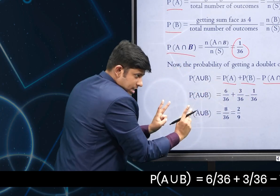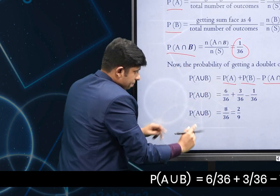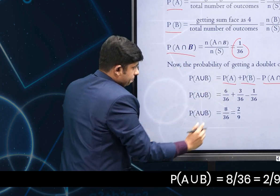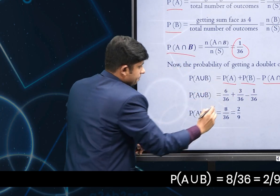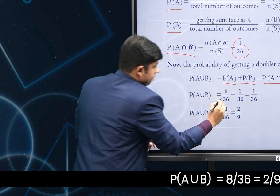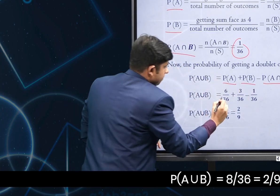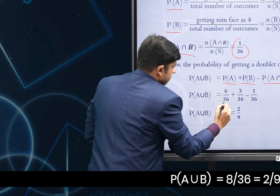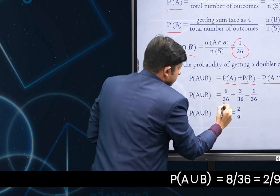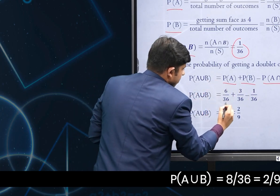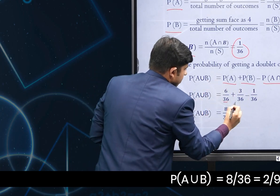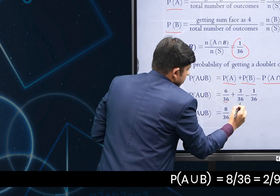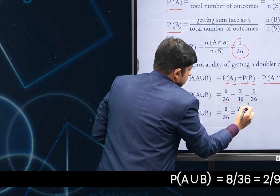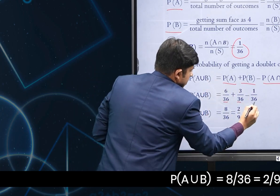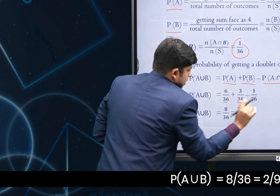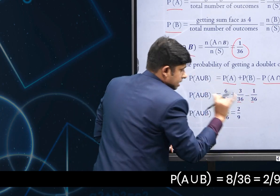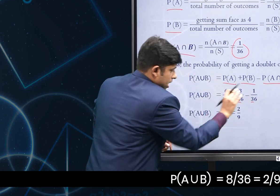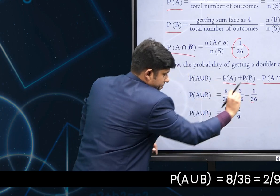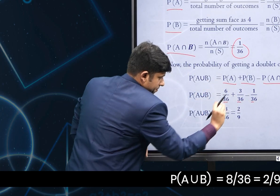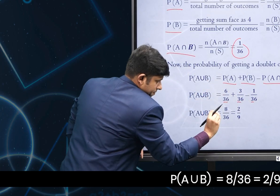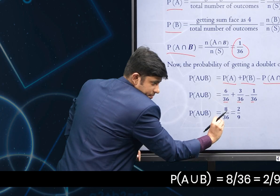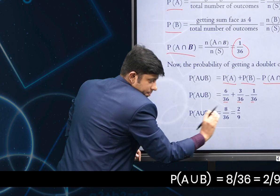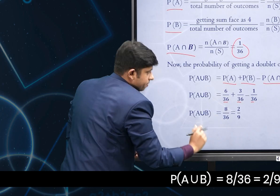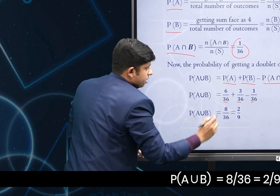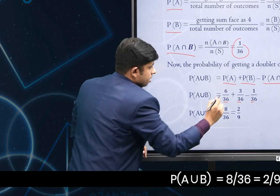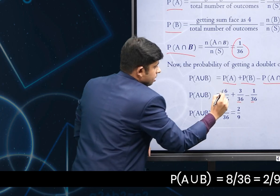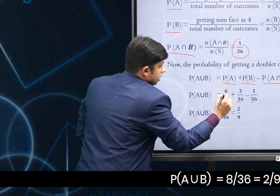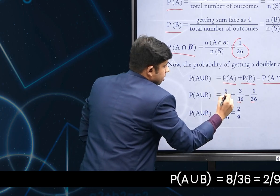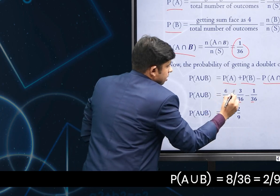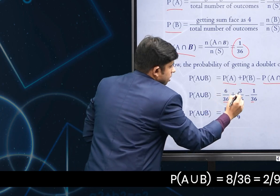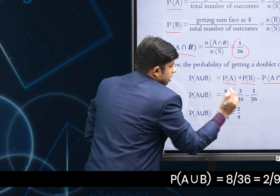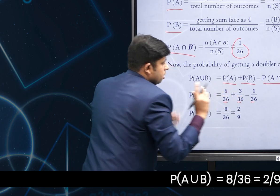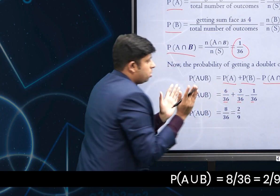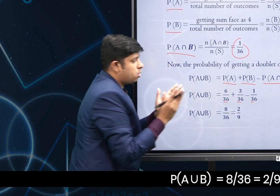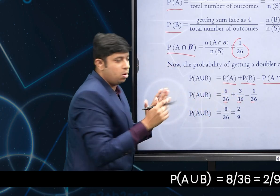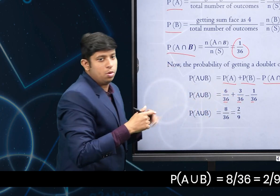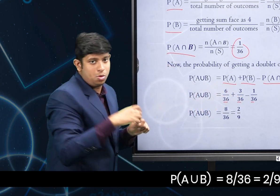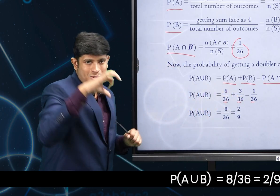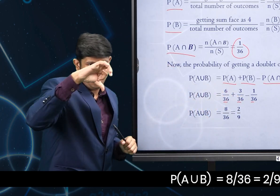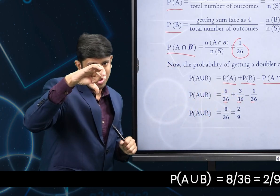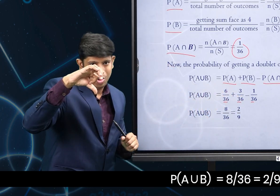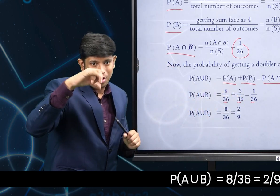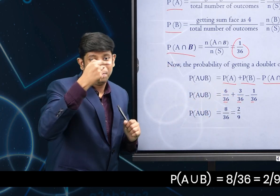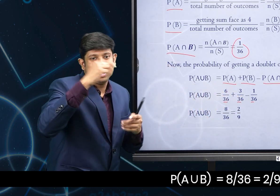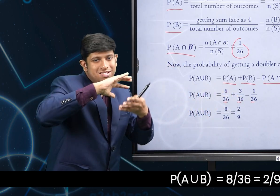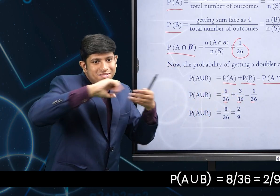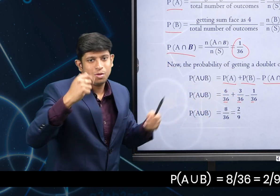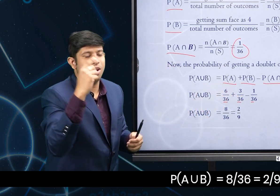பி அடைப்புக்குறி ஏ சேர்ப்பு பி அடைப்புக்குறி ஈடு 8 கீழ்கோடு